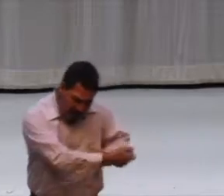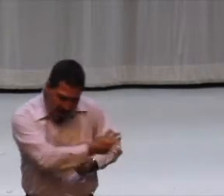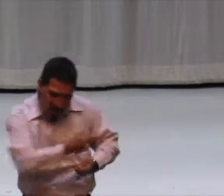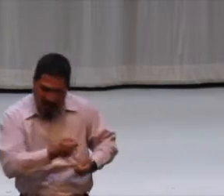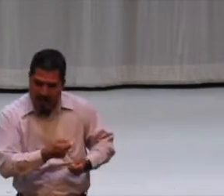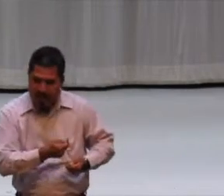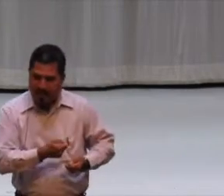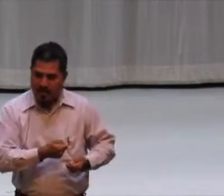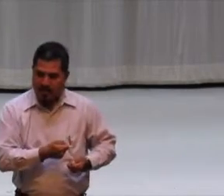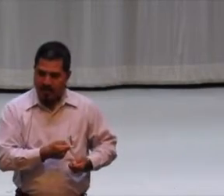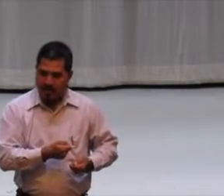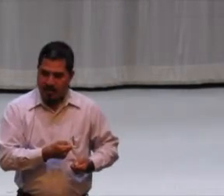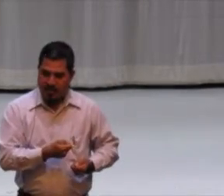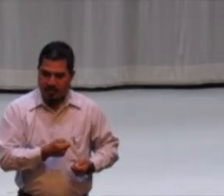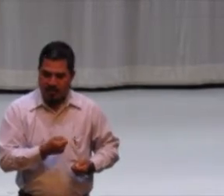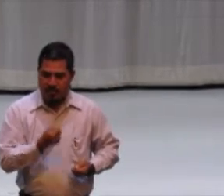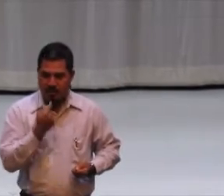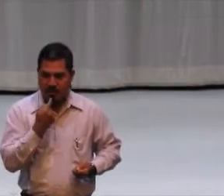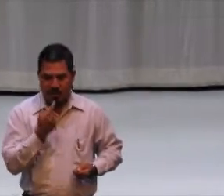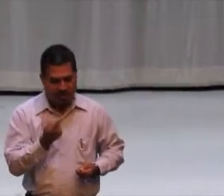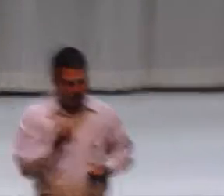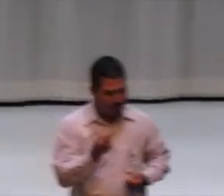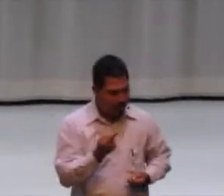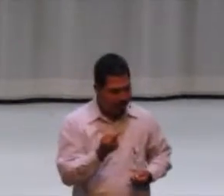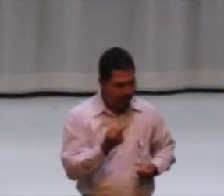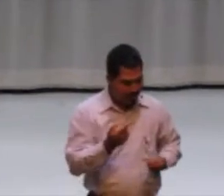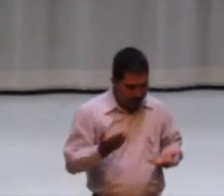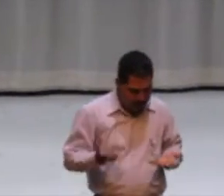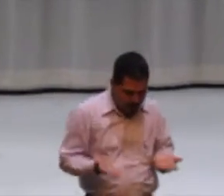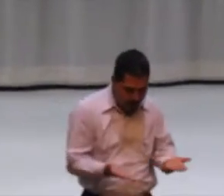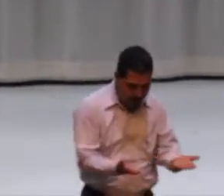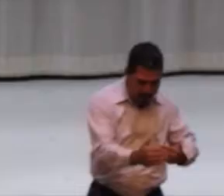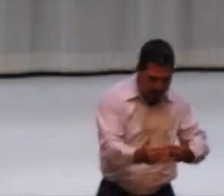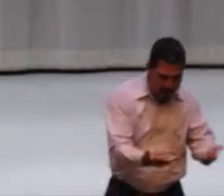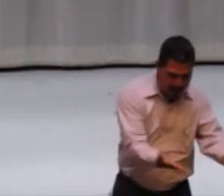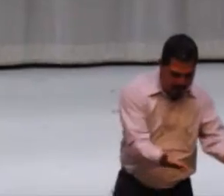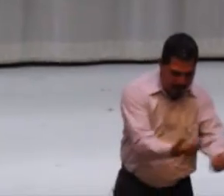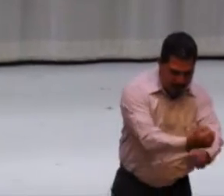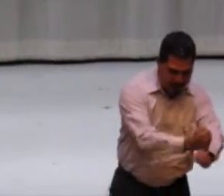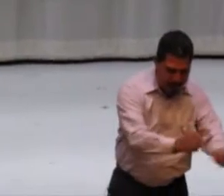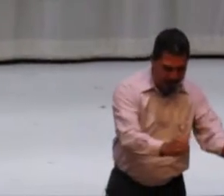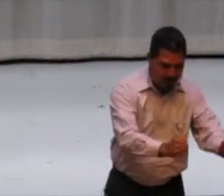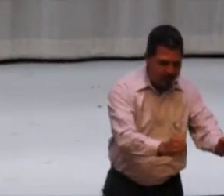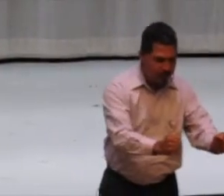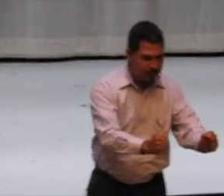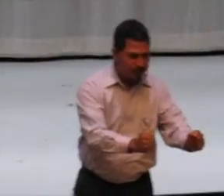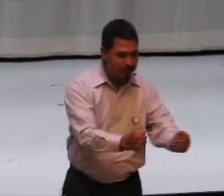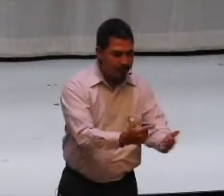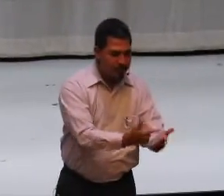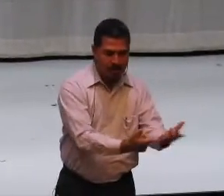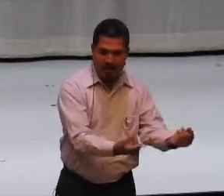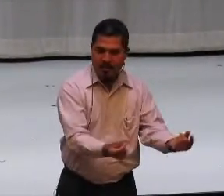jala, sino que Él dice: aquí está el regalo de la salvación. ¿Qué vas a